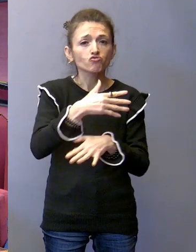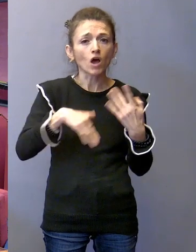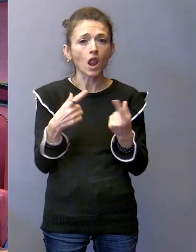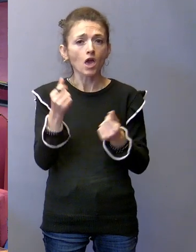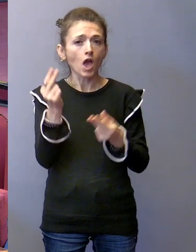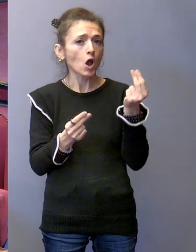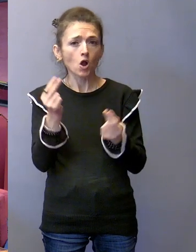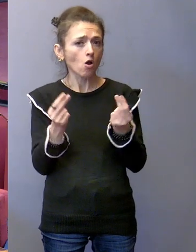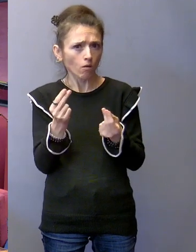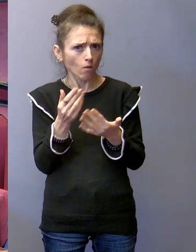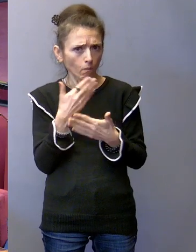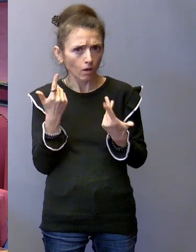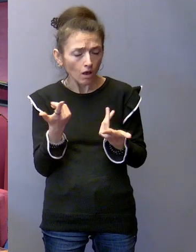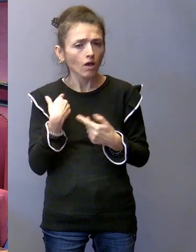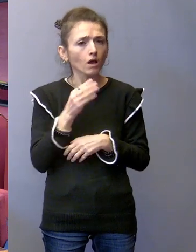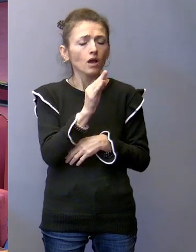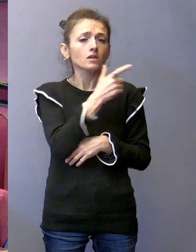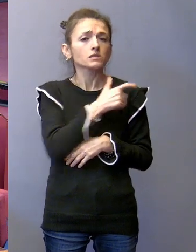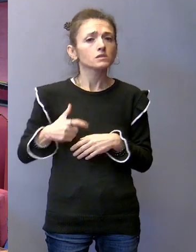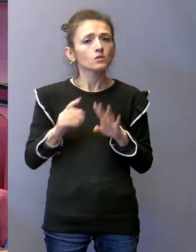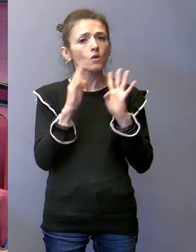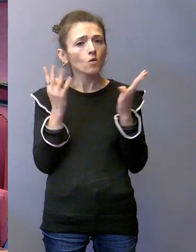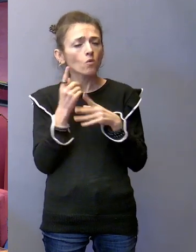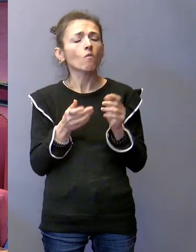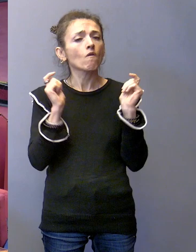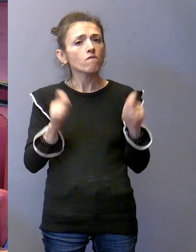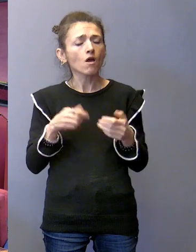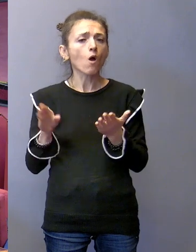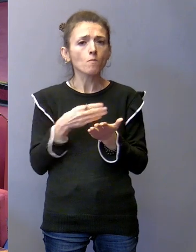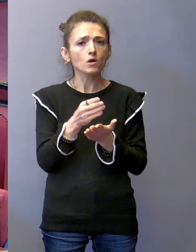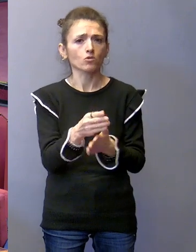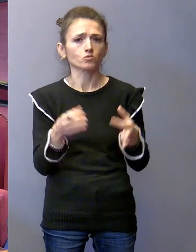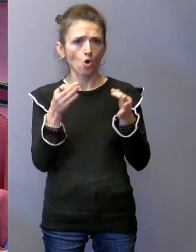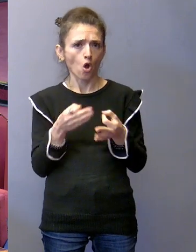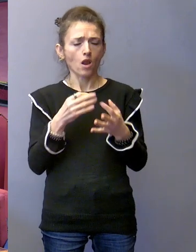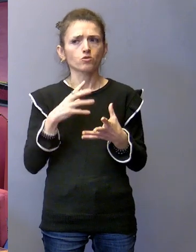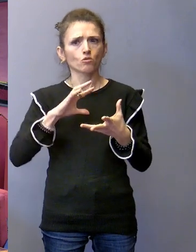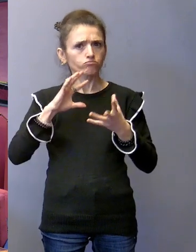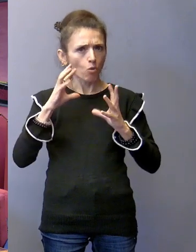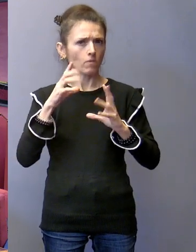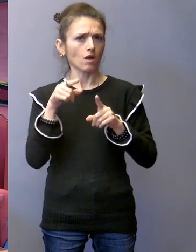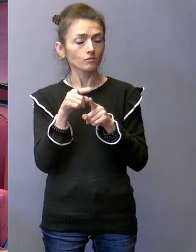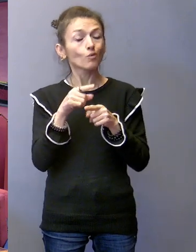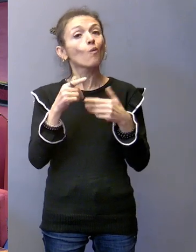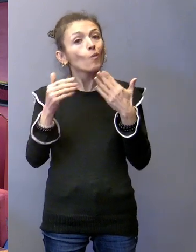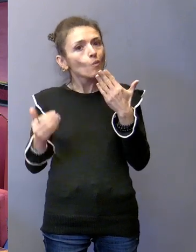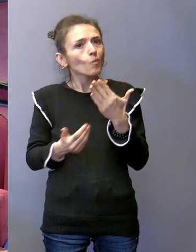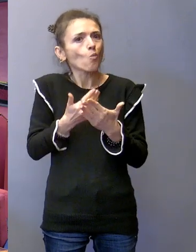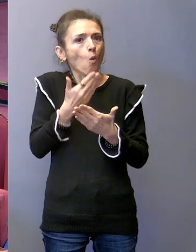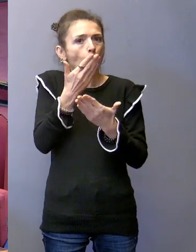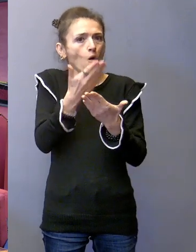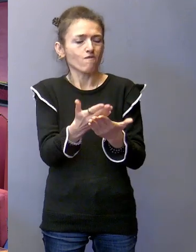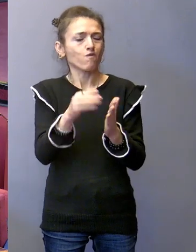si impegna il sindaco alla Giu inviare un percorso corretto articolato partecipato per arrivare alla stesura di un nuovo piano urbanistico